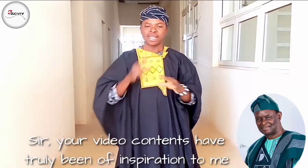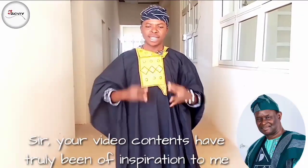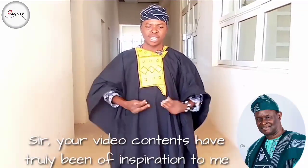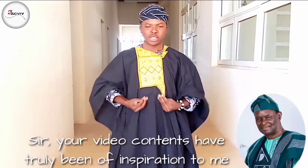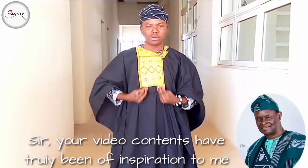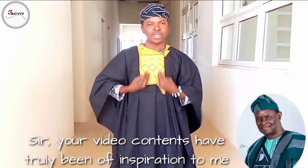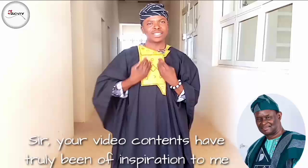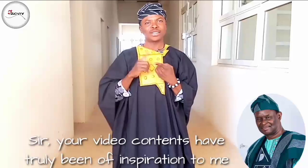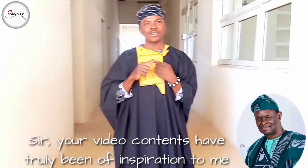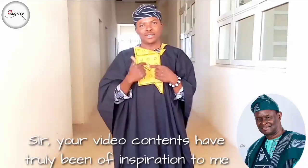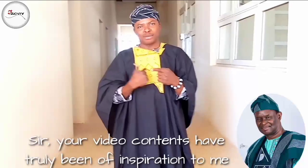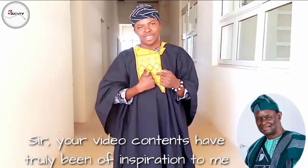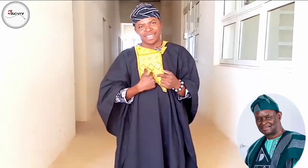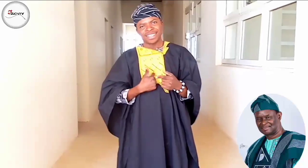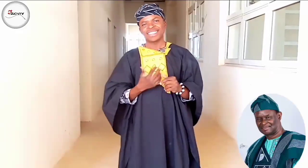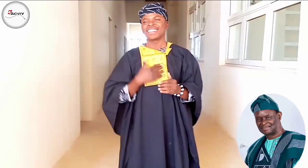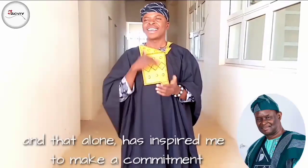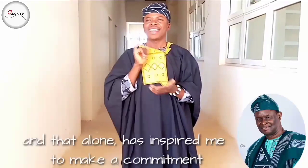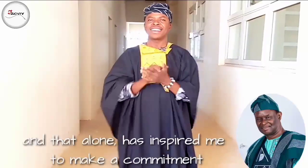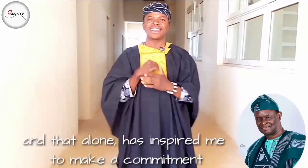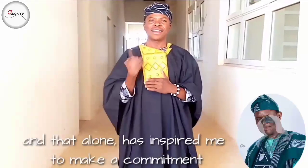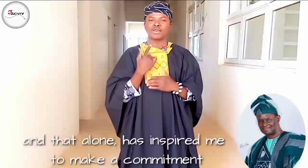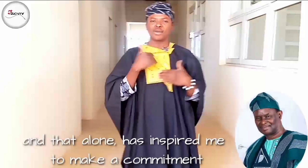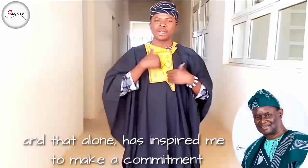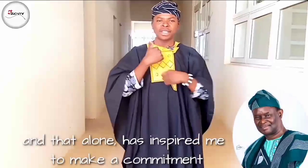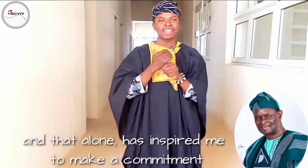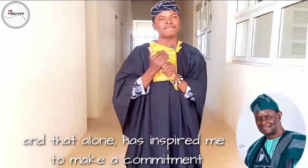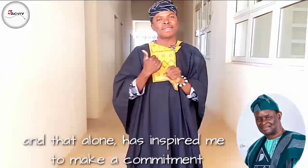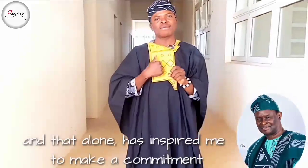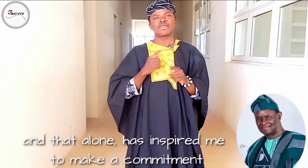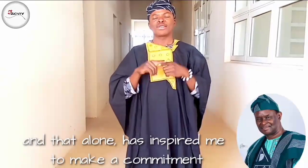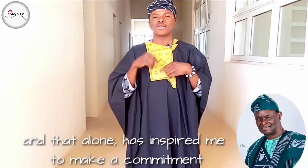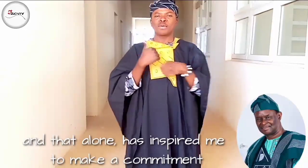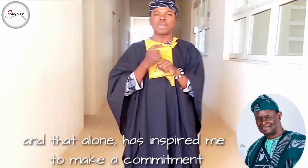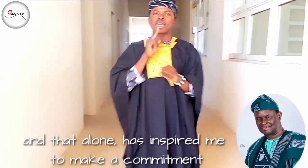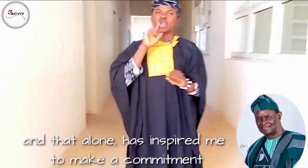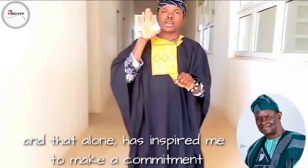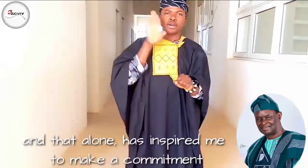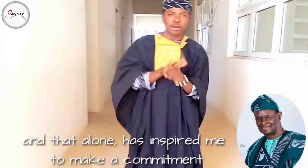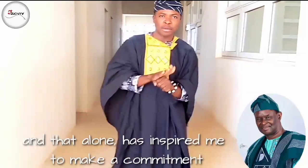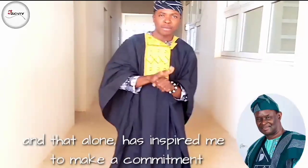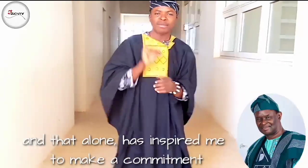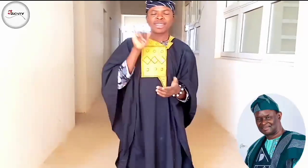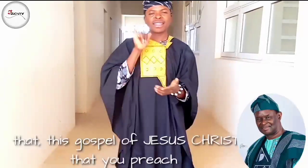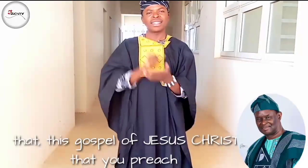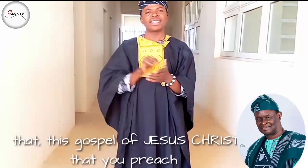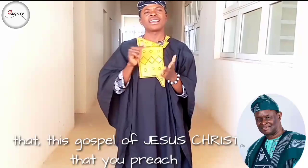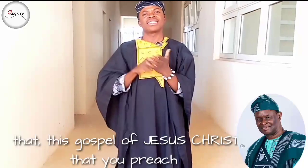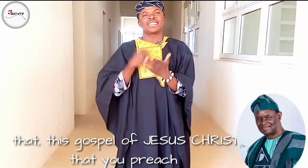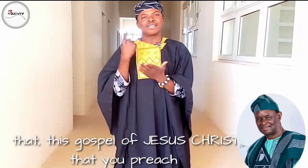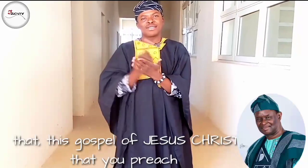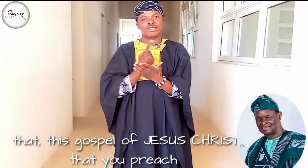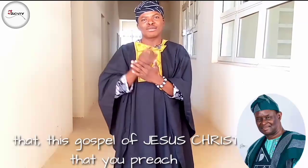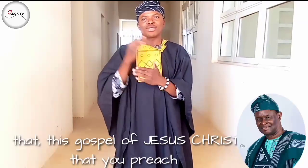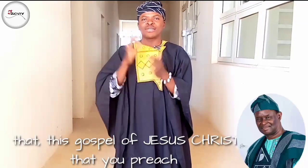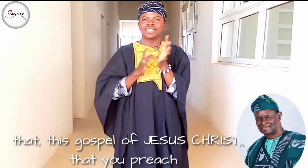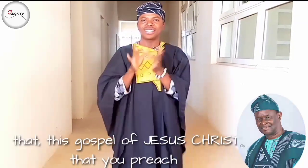been an inspiration to me, and that alone, have made me to make a commitment that this gospel of